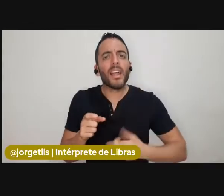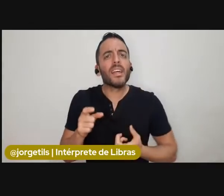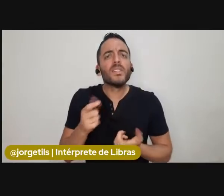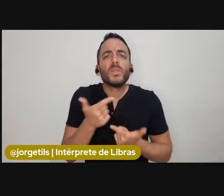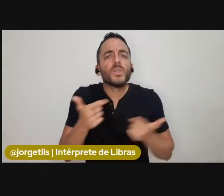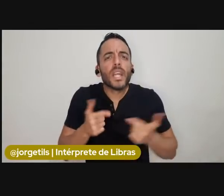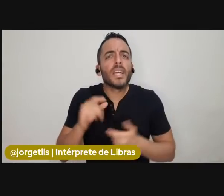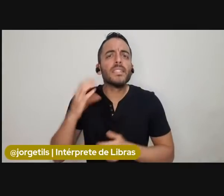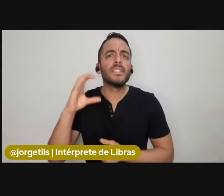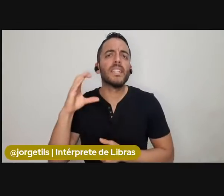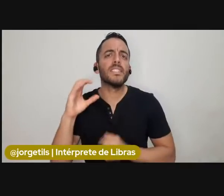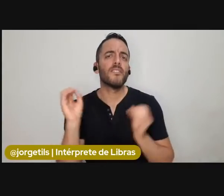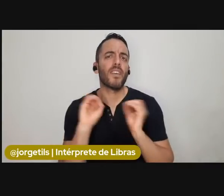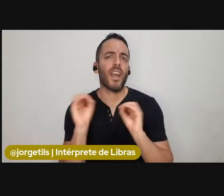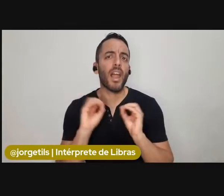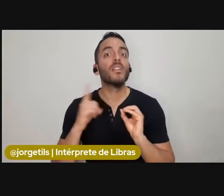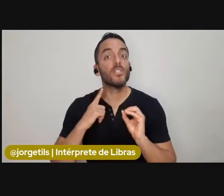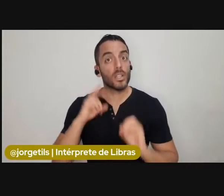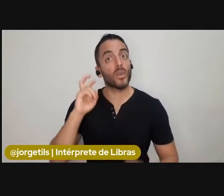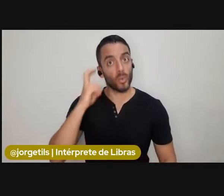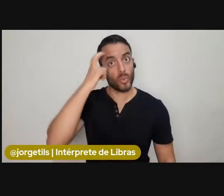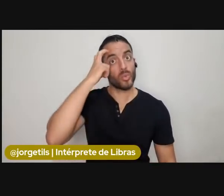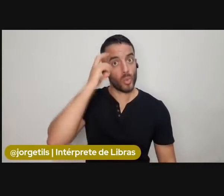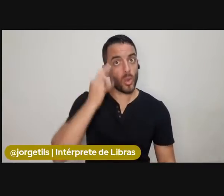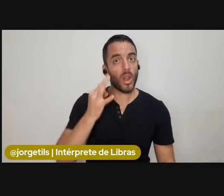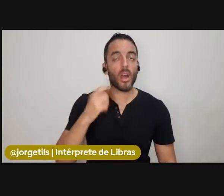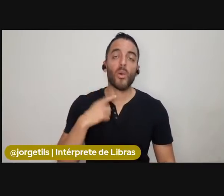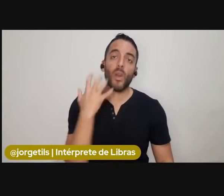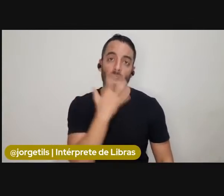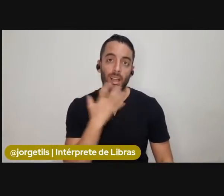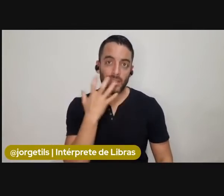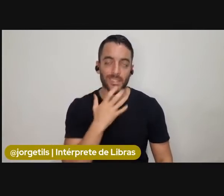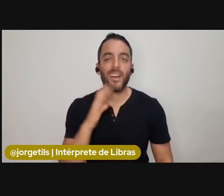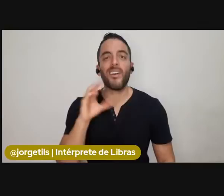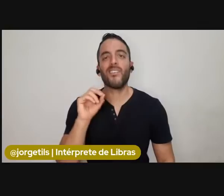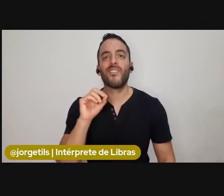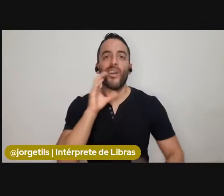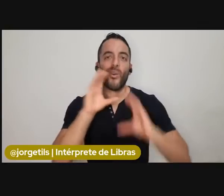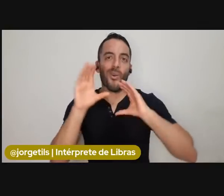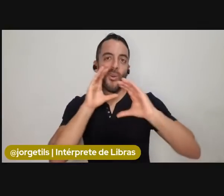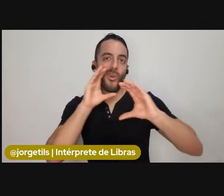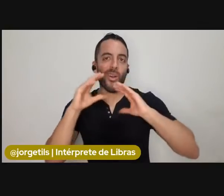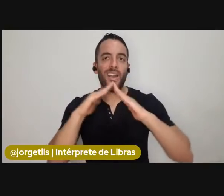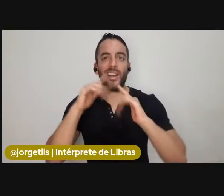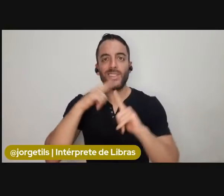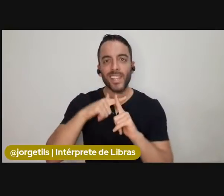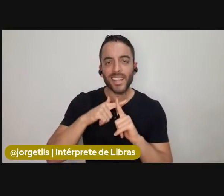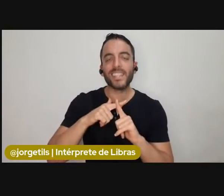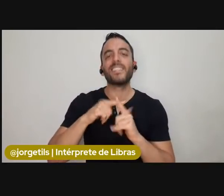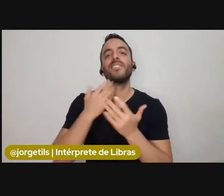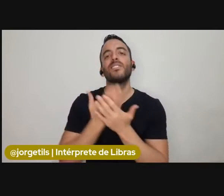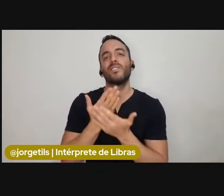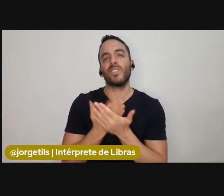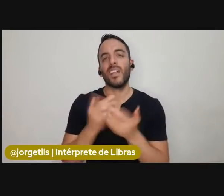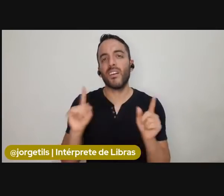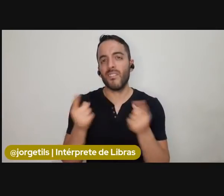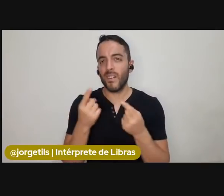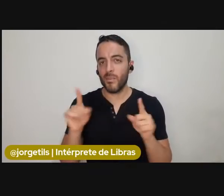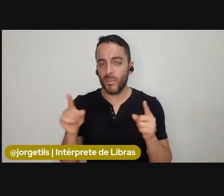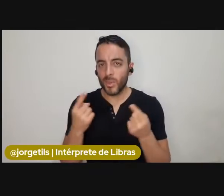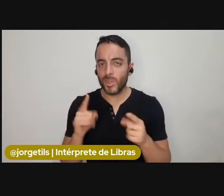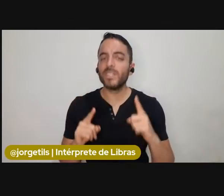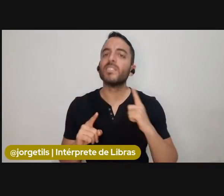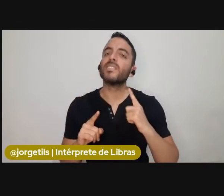muita atividade cultural. Então, eu cantava no coral da igreja, cantava no coral da escola, estudava música, tocava no coro da